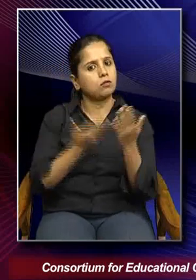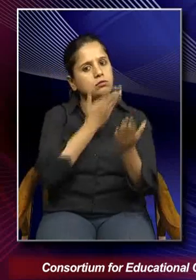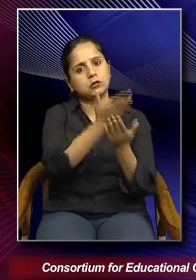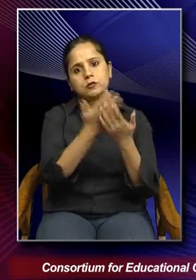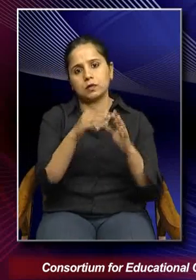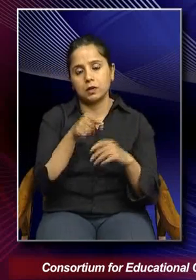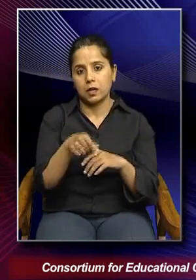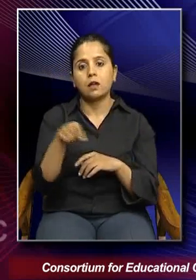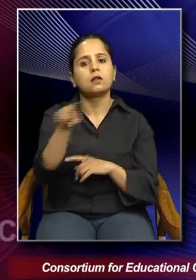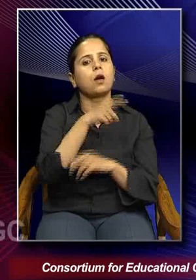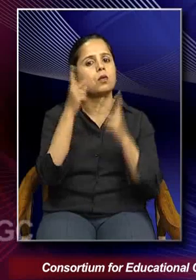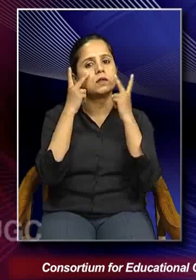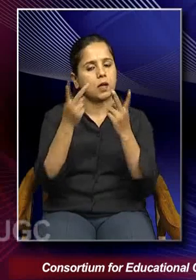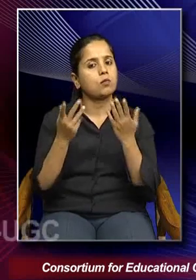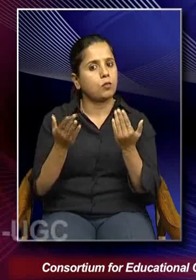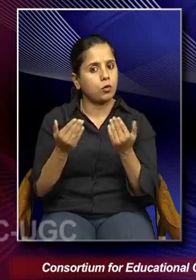तरह